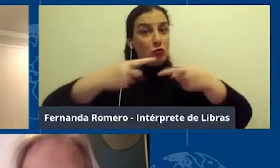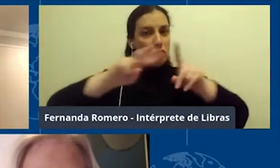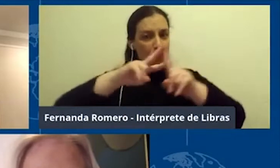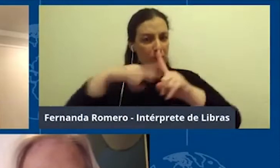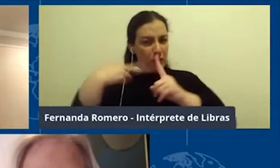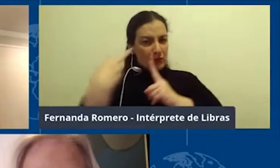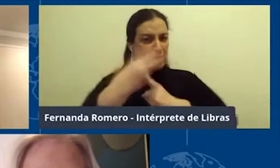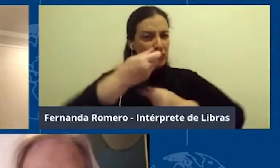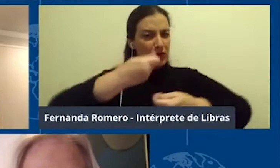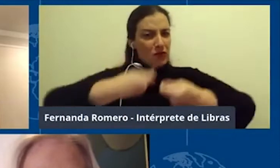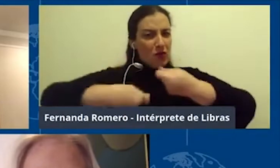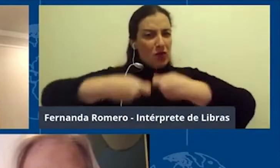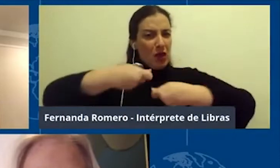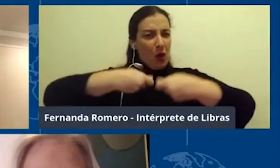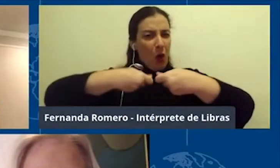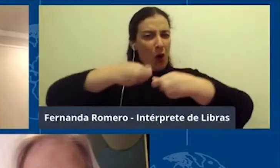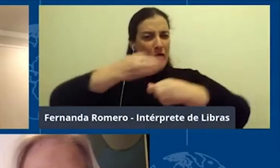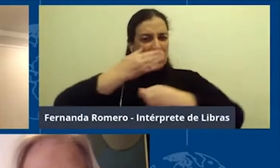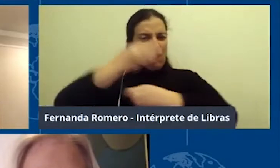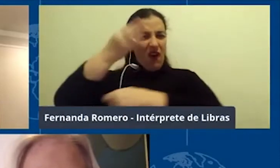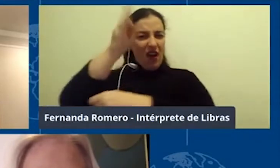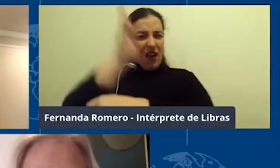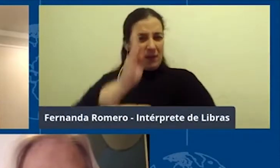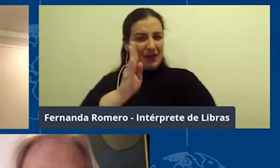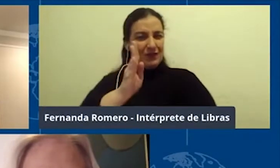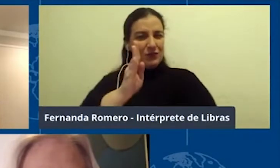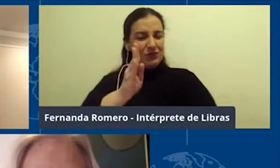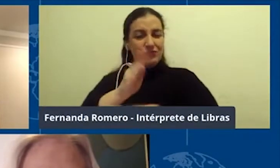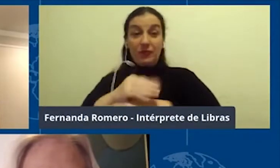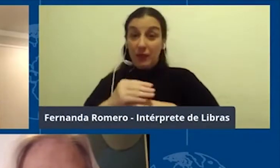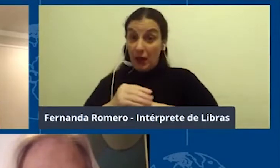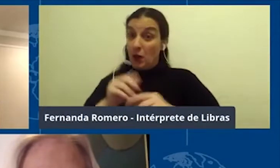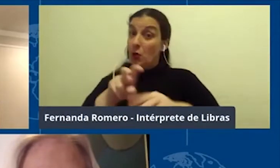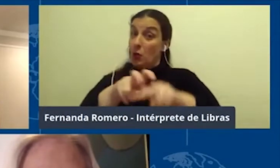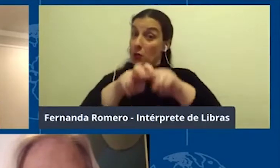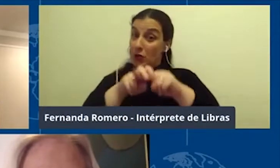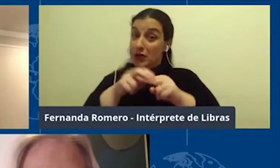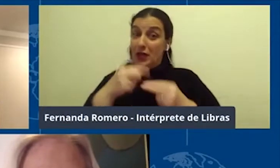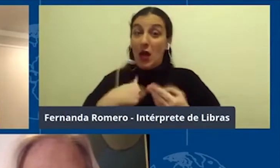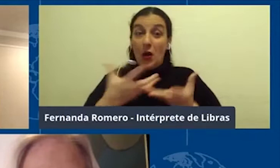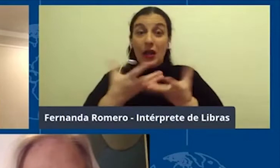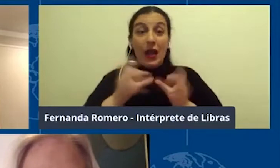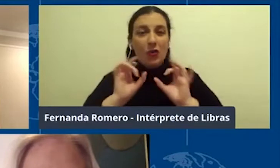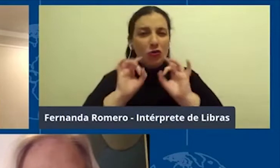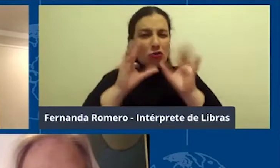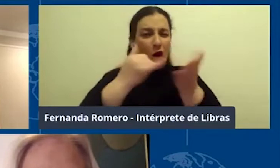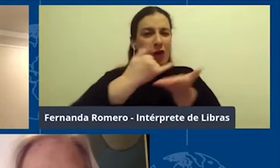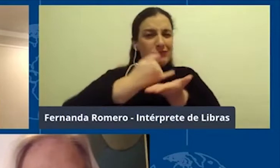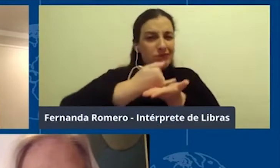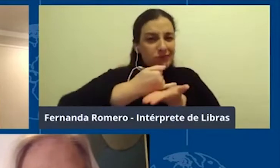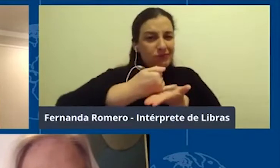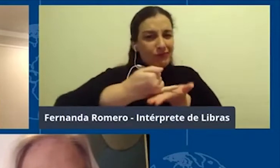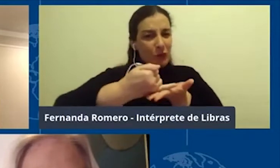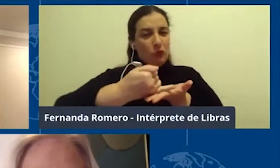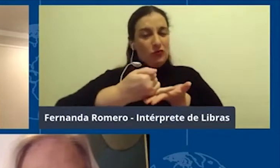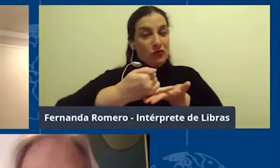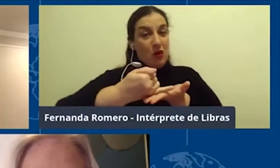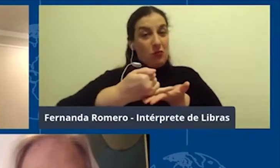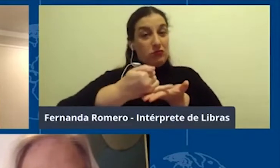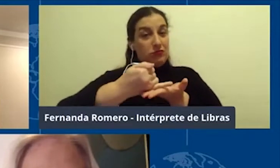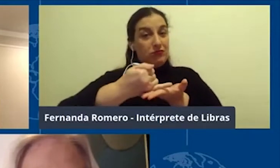negócios internacionais para o Estado. Para isso, quero apenas fazer uma introdução para